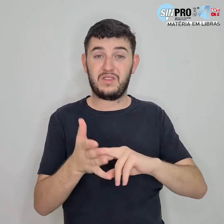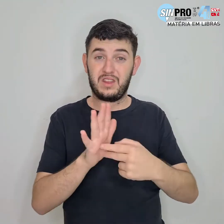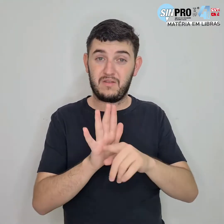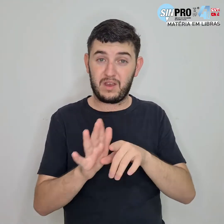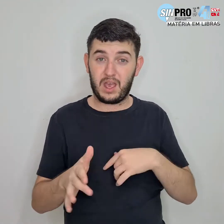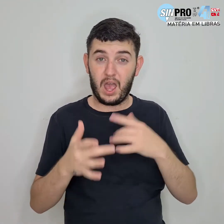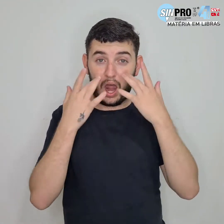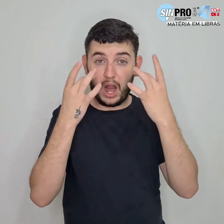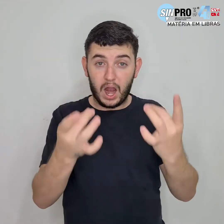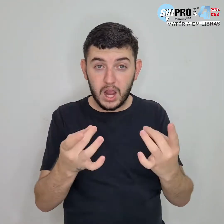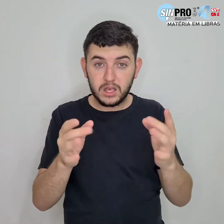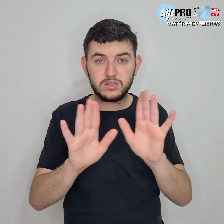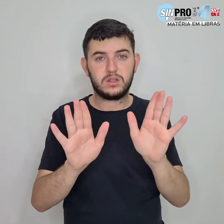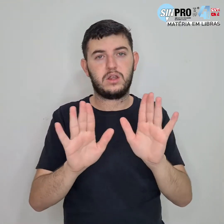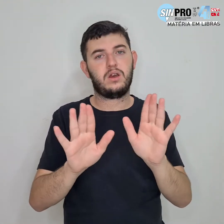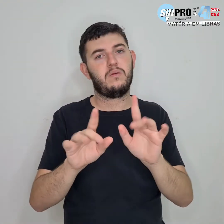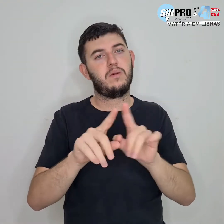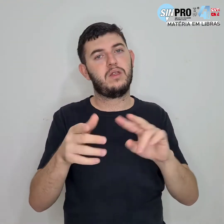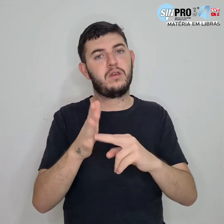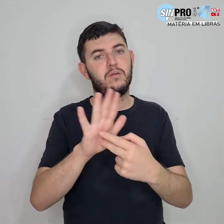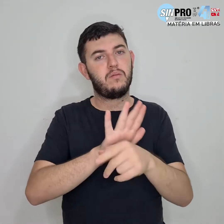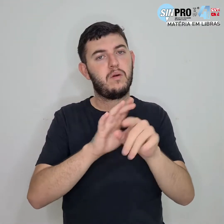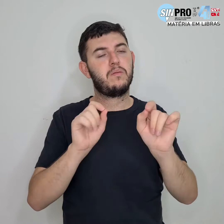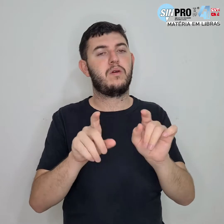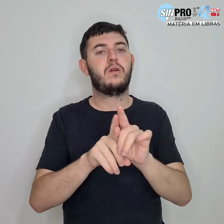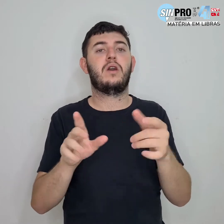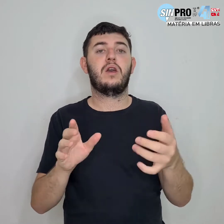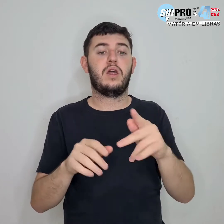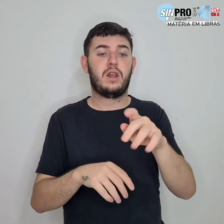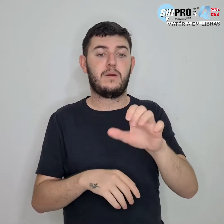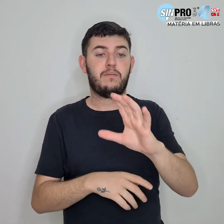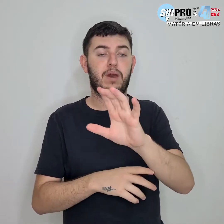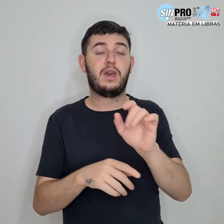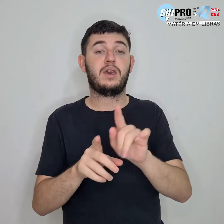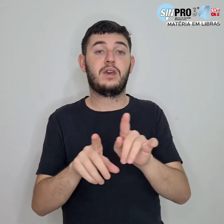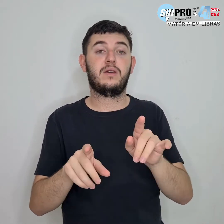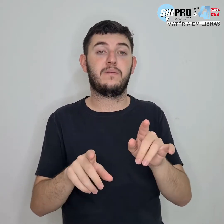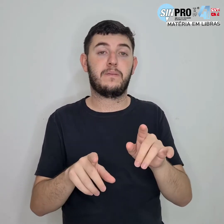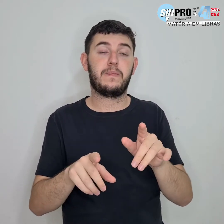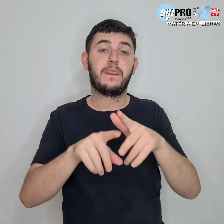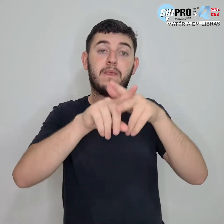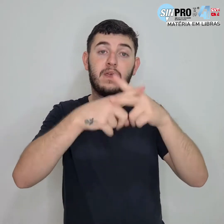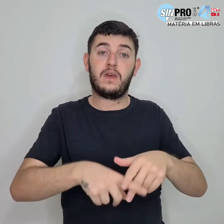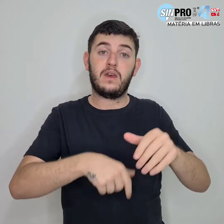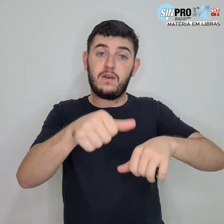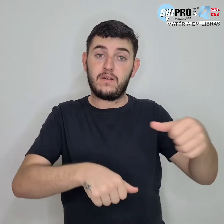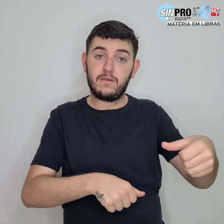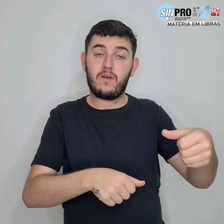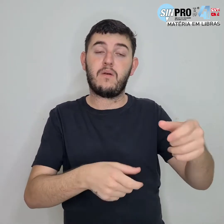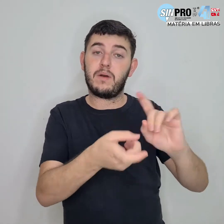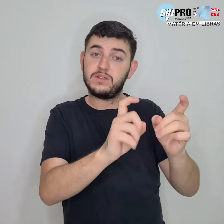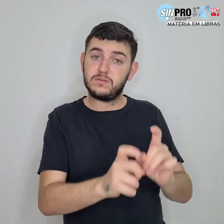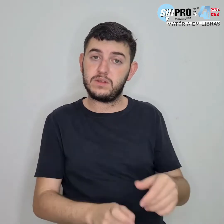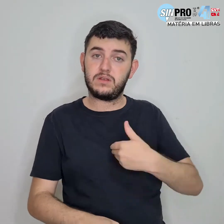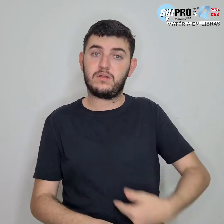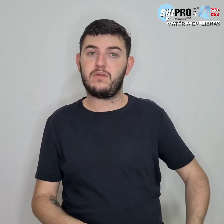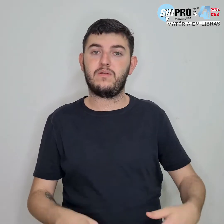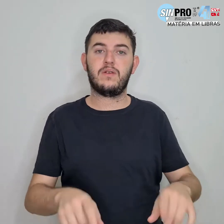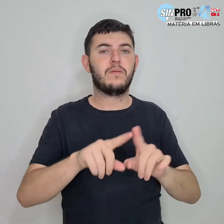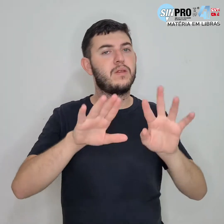mostra expressa na íntegra do texto na PEC da reforma administrativa. Segundo o texto da proposta, a União,